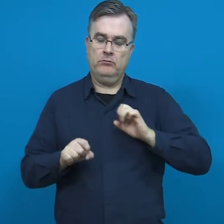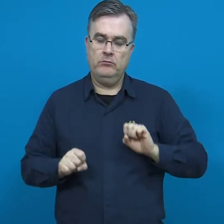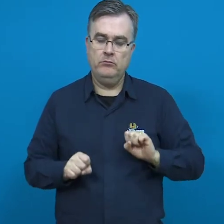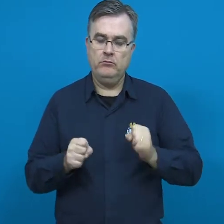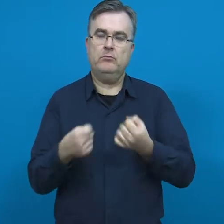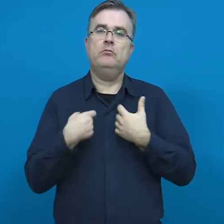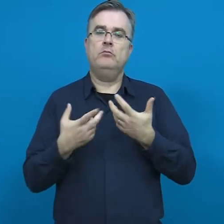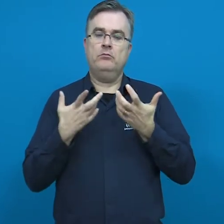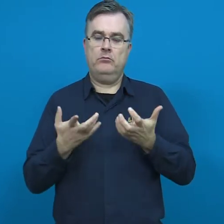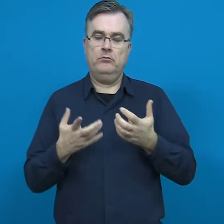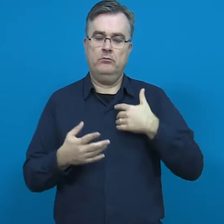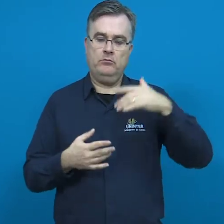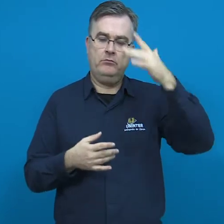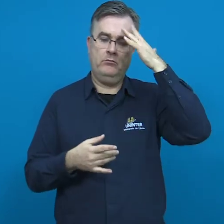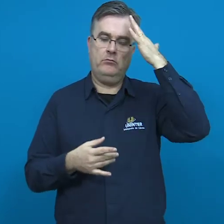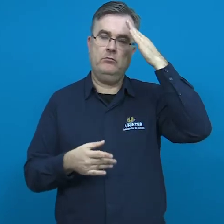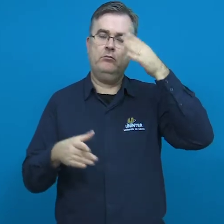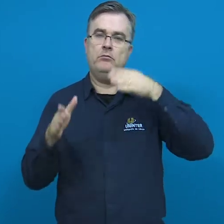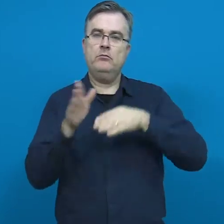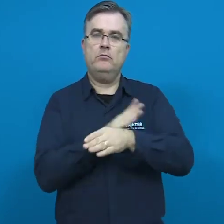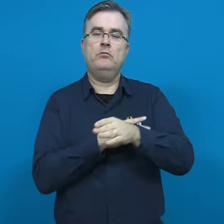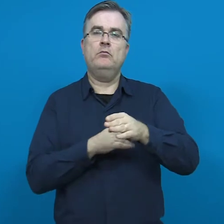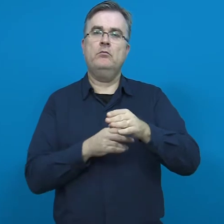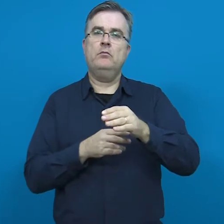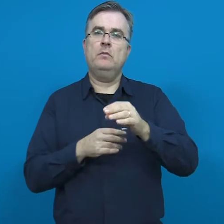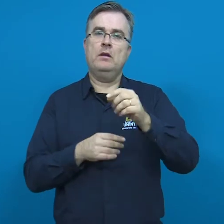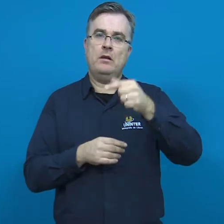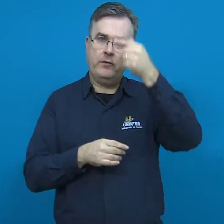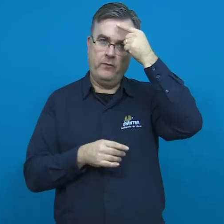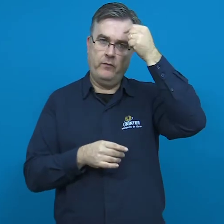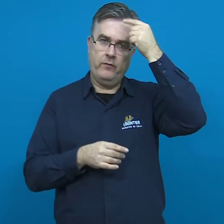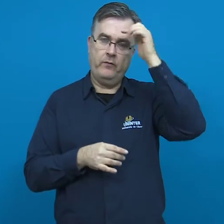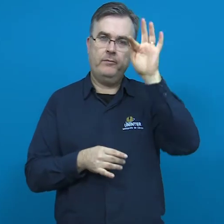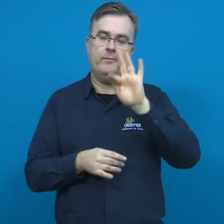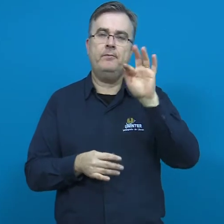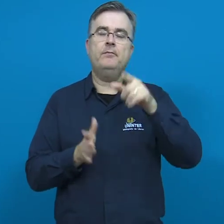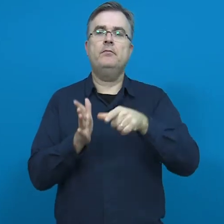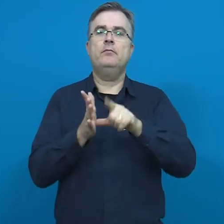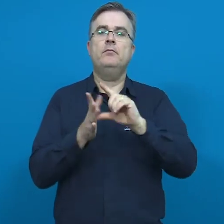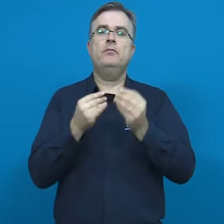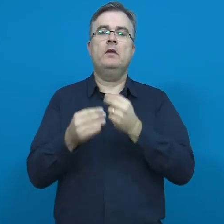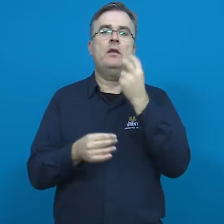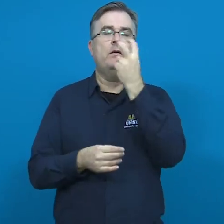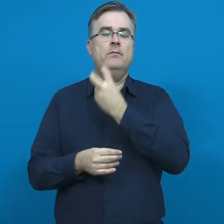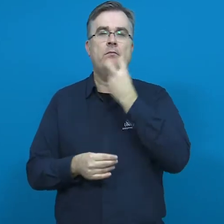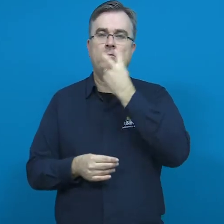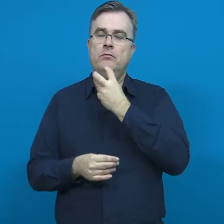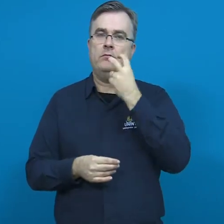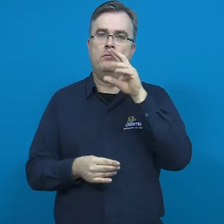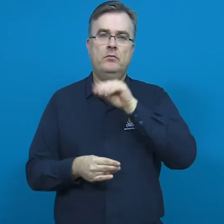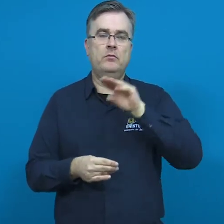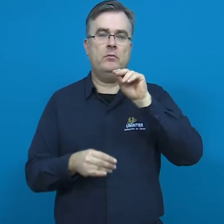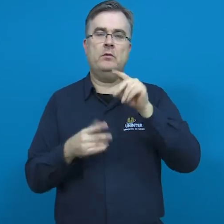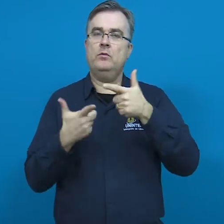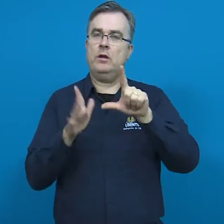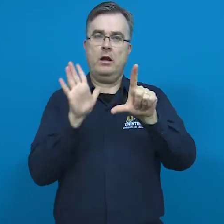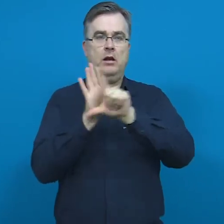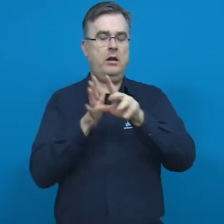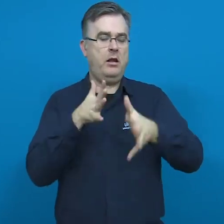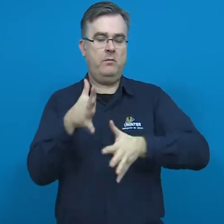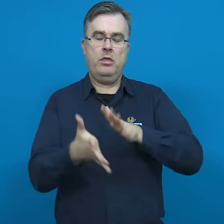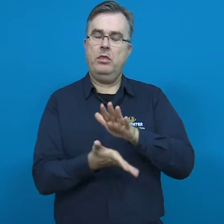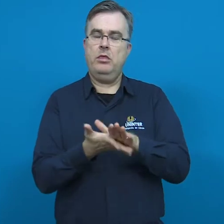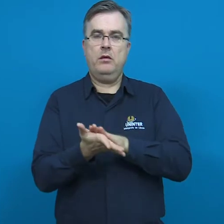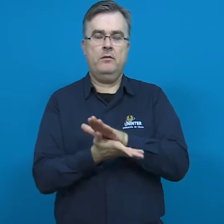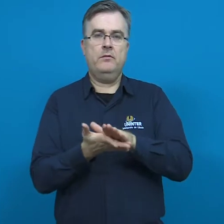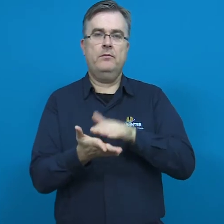também me esforçava, porque eu tinha um sonho de entrar na faculdade. Então, isso antes era a oralidade, não tinha lei de